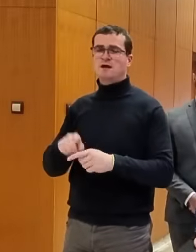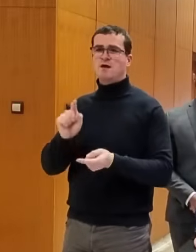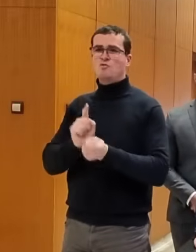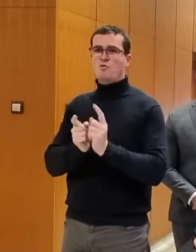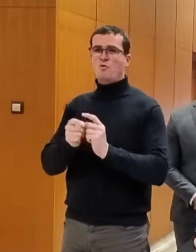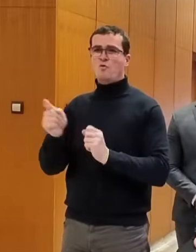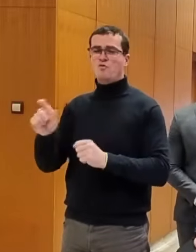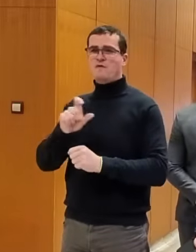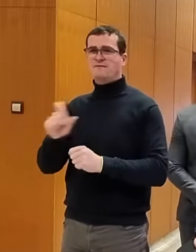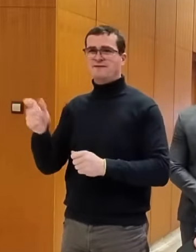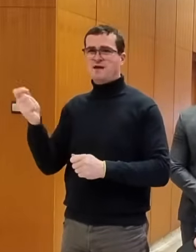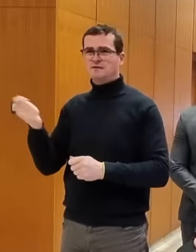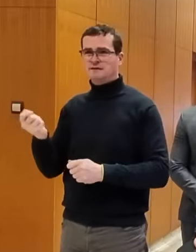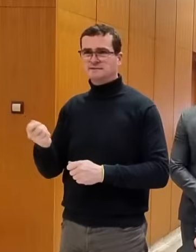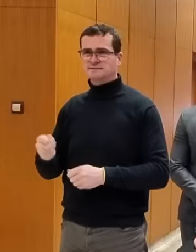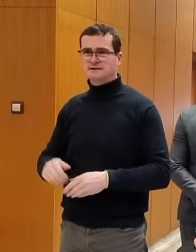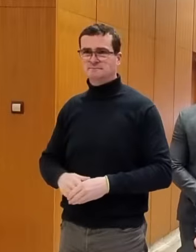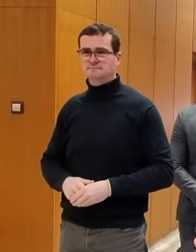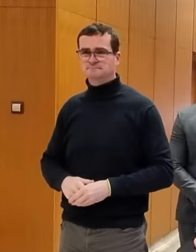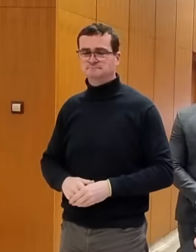dohôd o vine a treste.